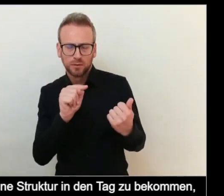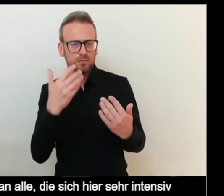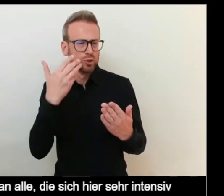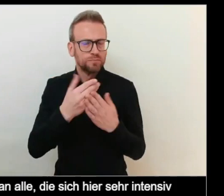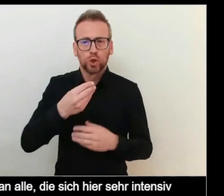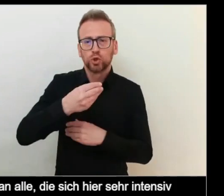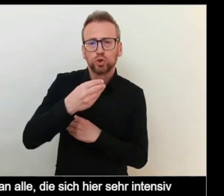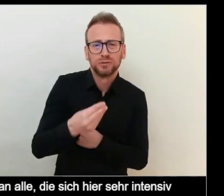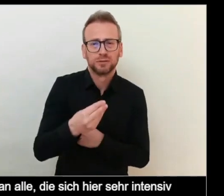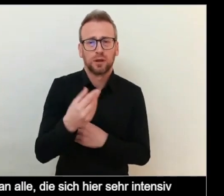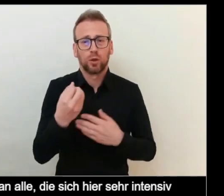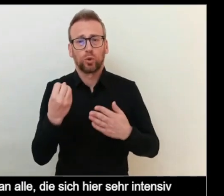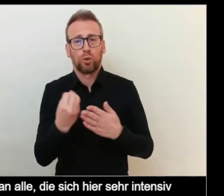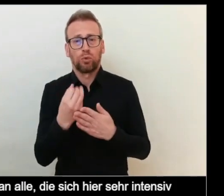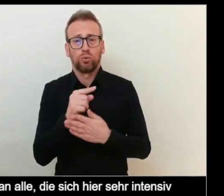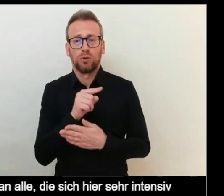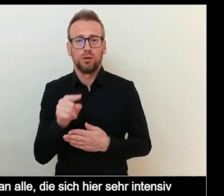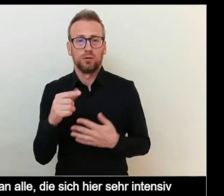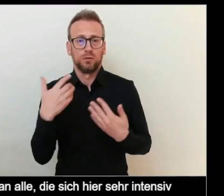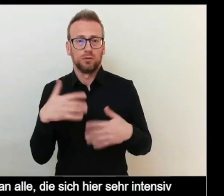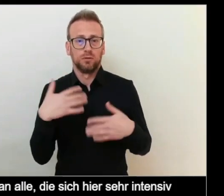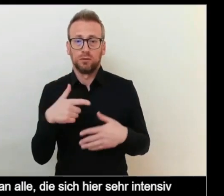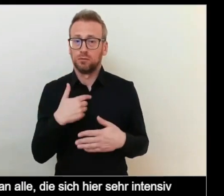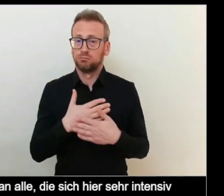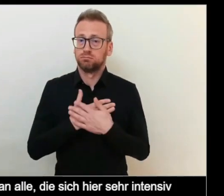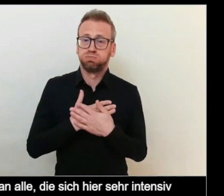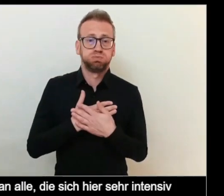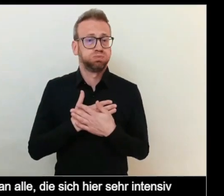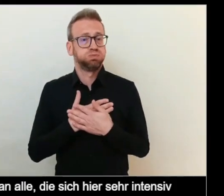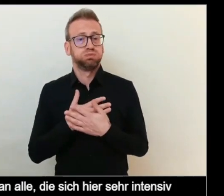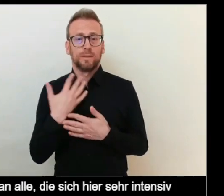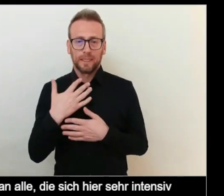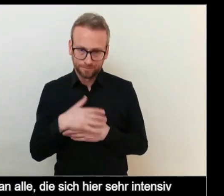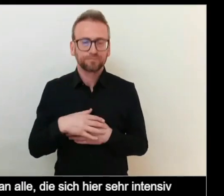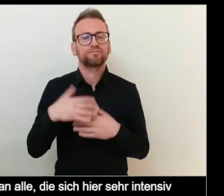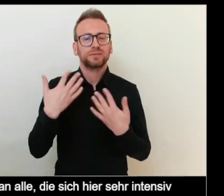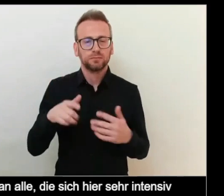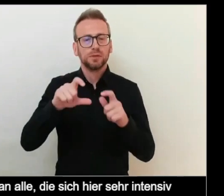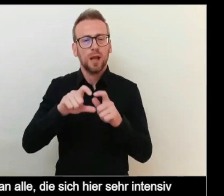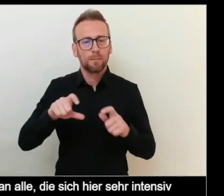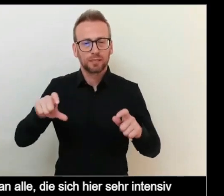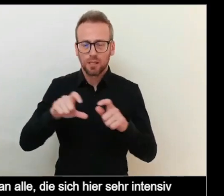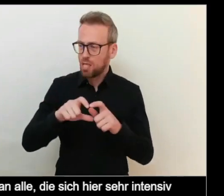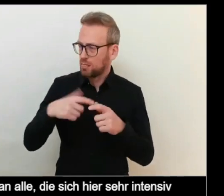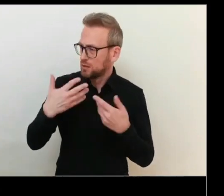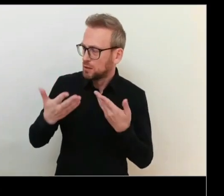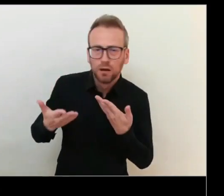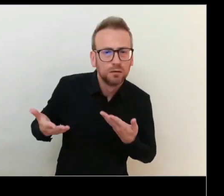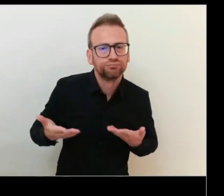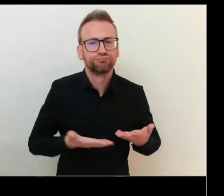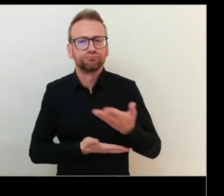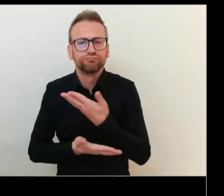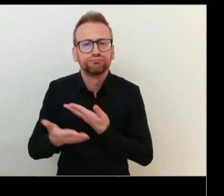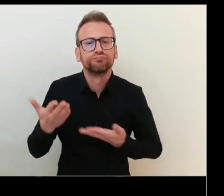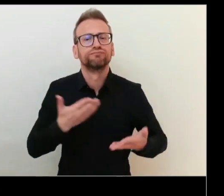weil beides, sowohl Corona als auch Ukraine, in diesem Bereich von Kunst und Kultur natürlich in besonderer Weise einschlägig ist. Unser